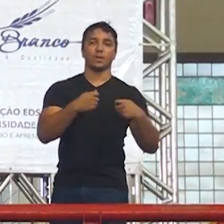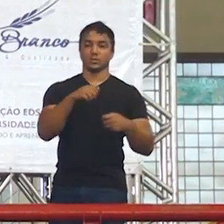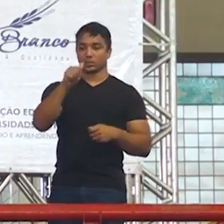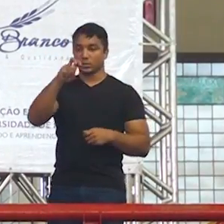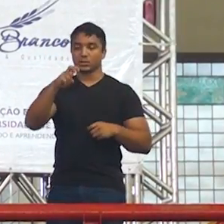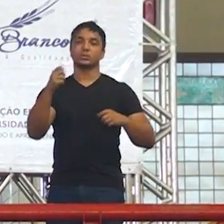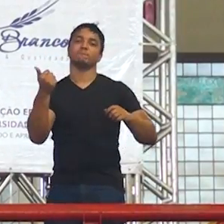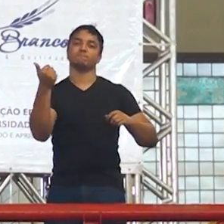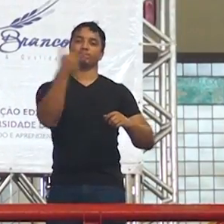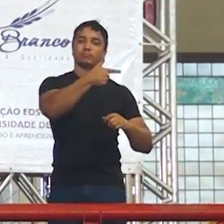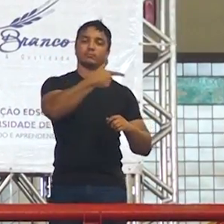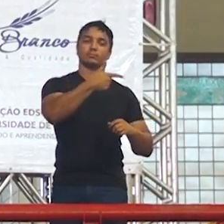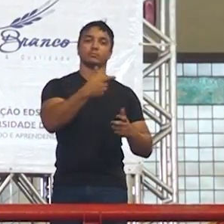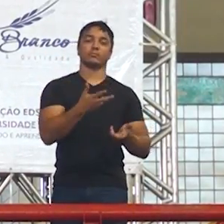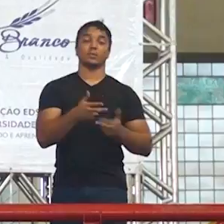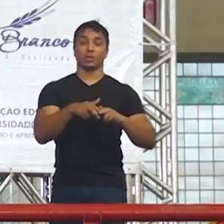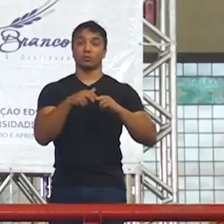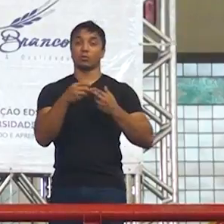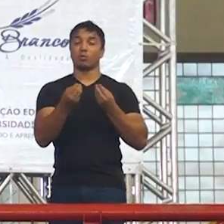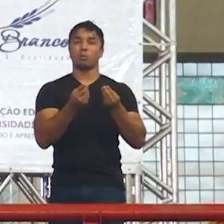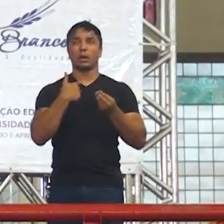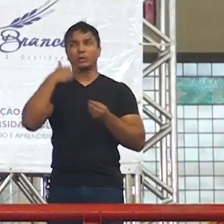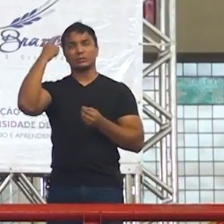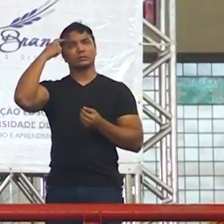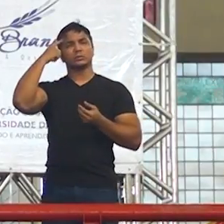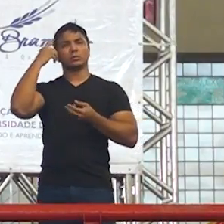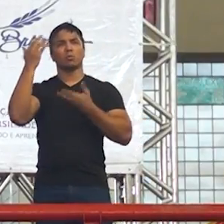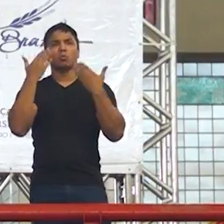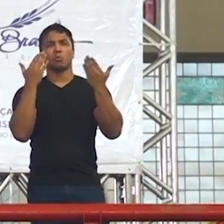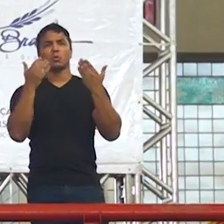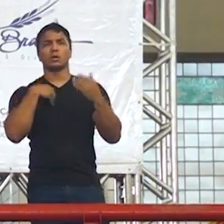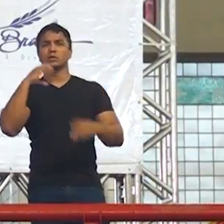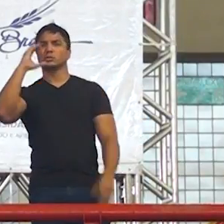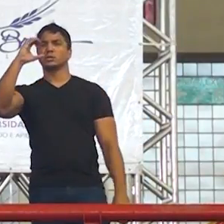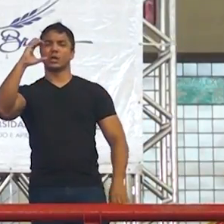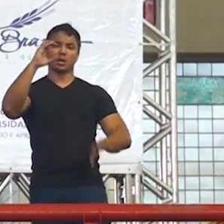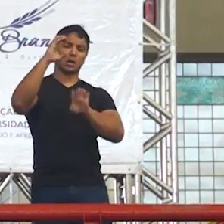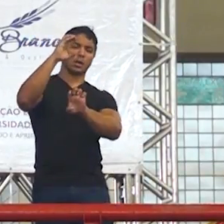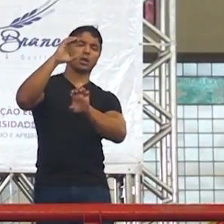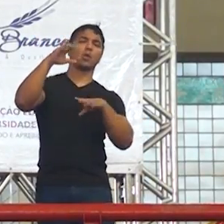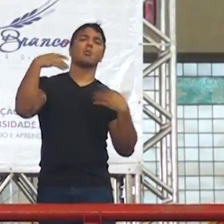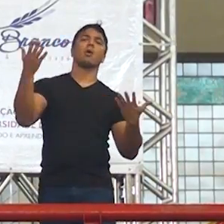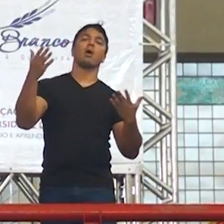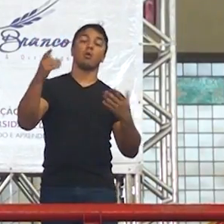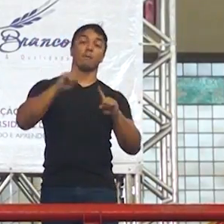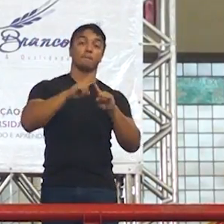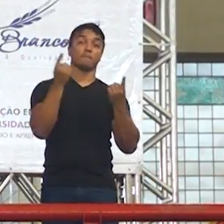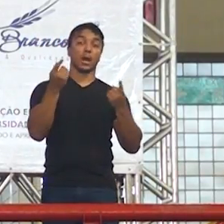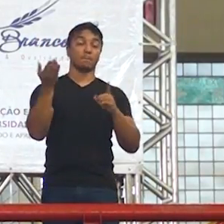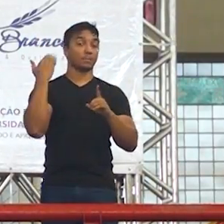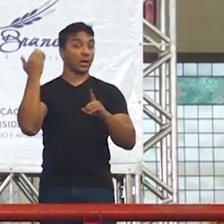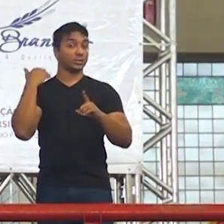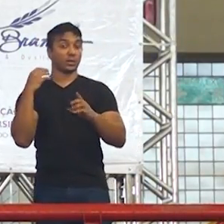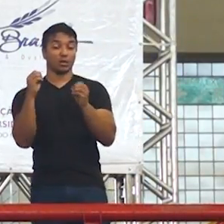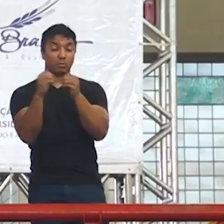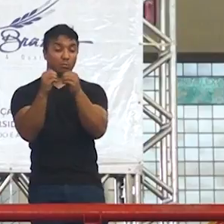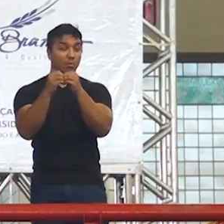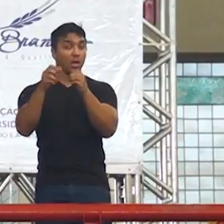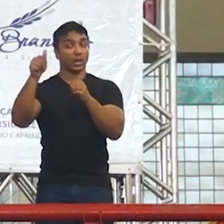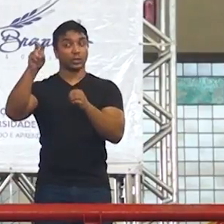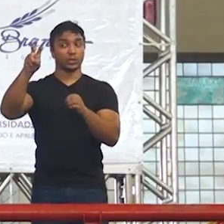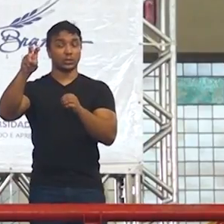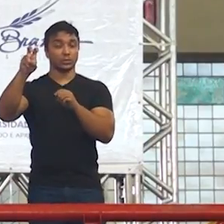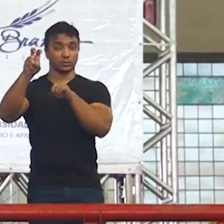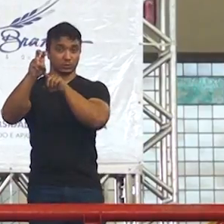do que 15 amperes. Aí fica a dúvida, C ou E? Só que o disjuntor que tinha era próximo de